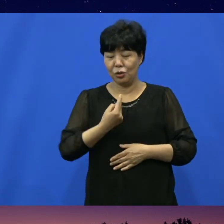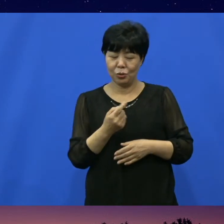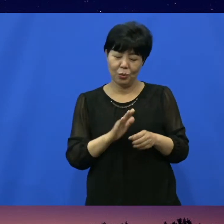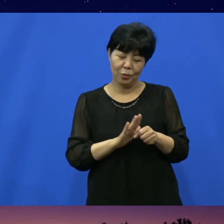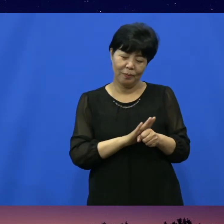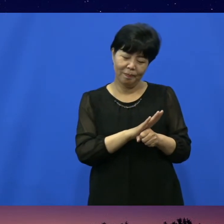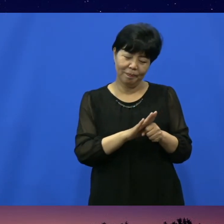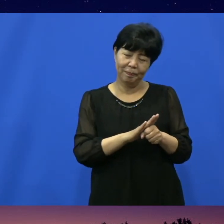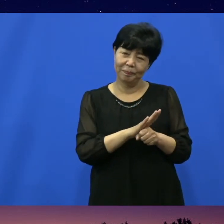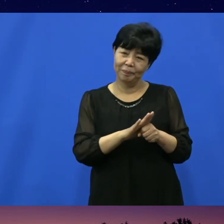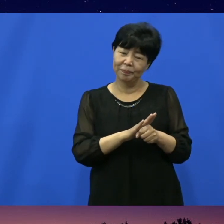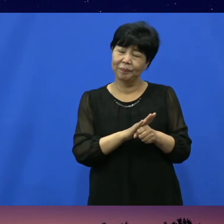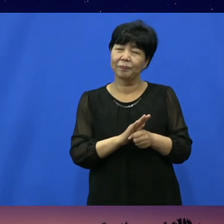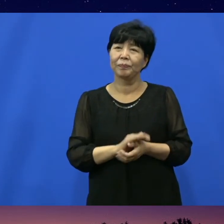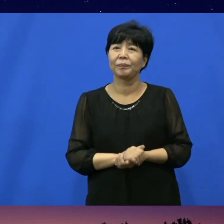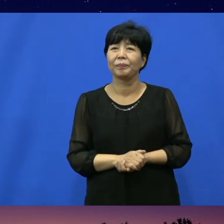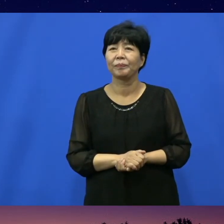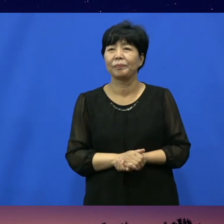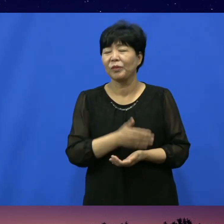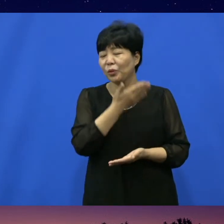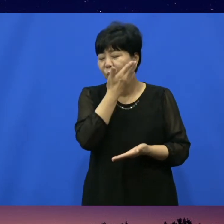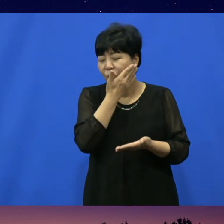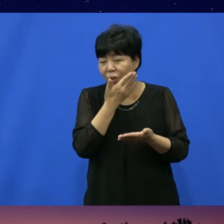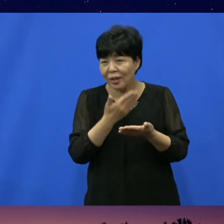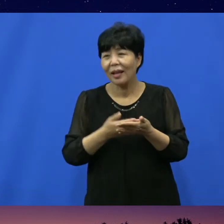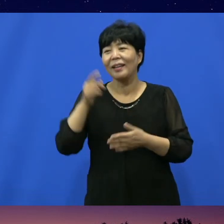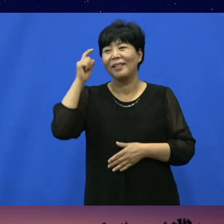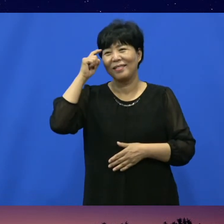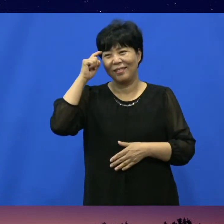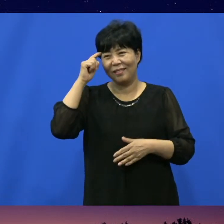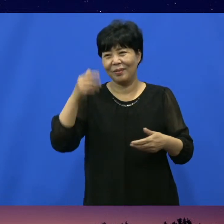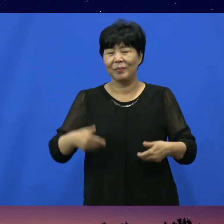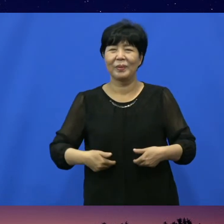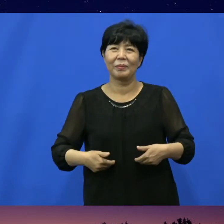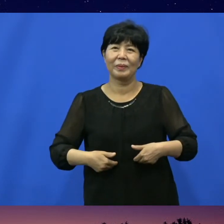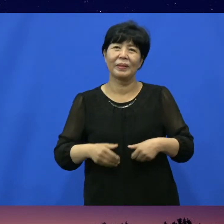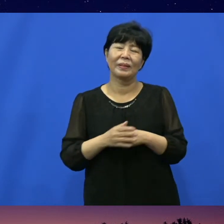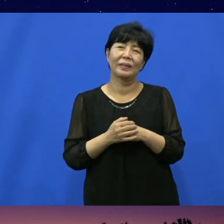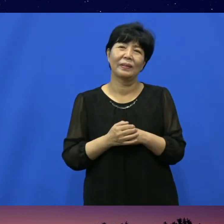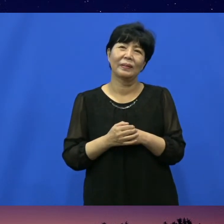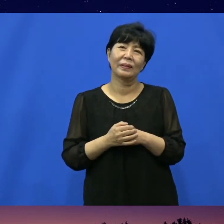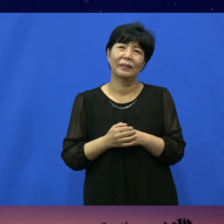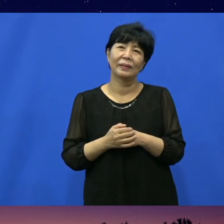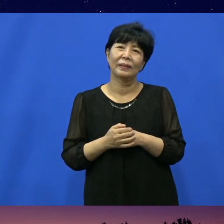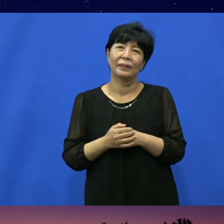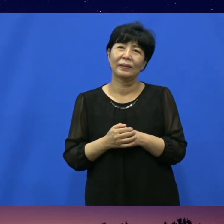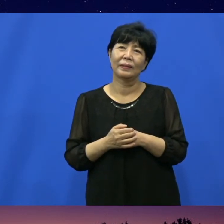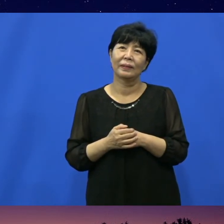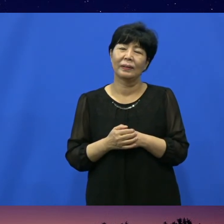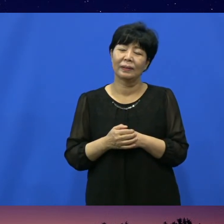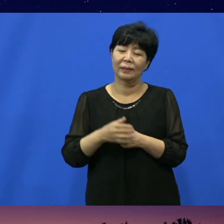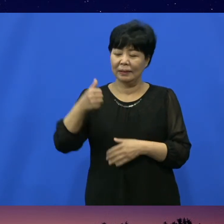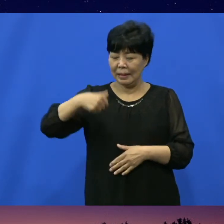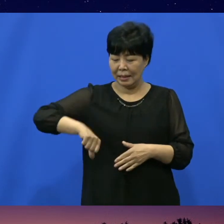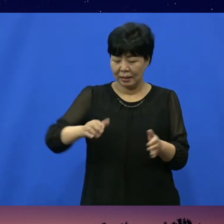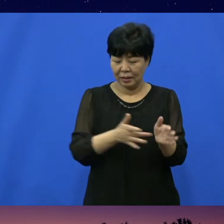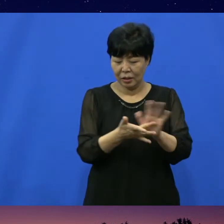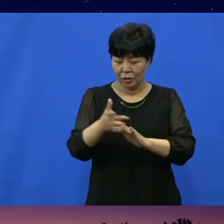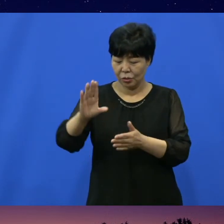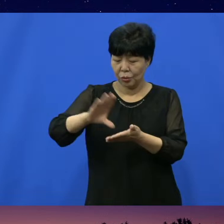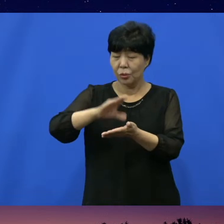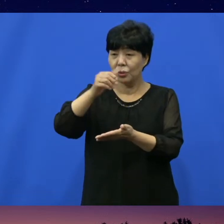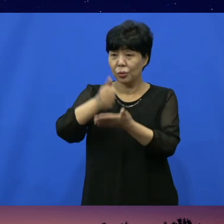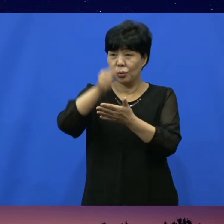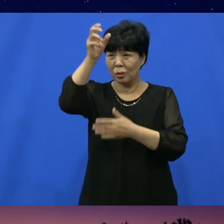내가 나를 소중히 여기지 않는다면 그것은 하나님의 나를 소중히 여기셨던, 그 소중히 여기시기 위하여 당신의 아들을 바치기까지